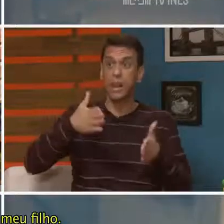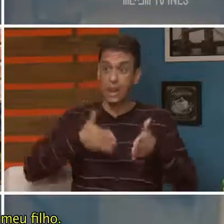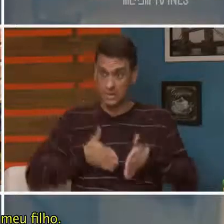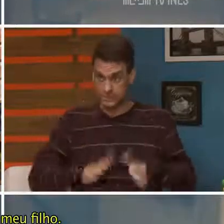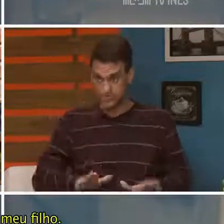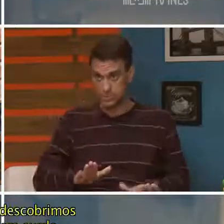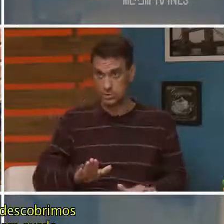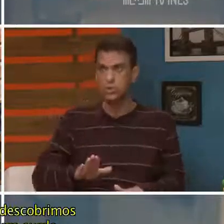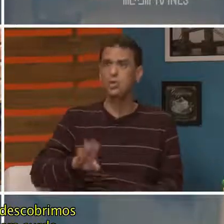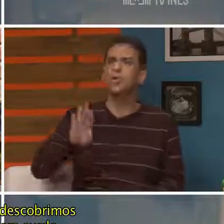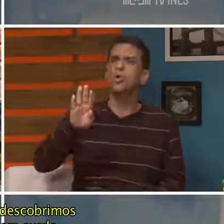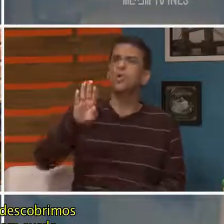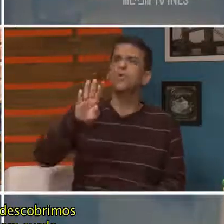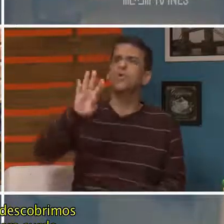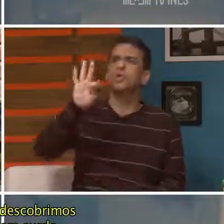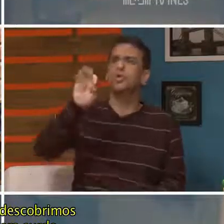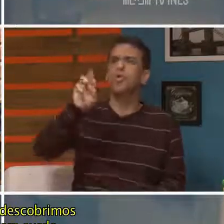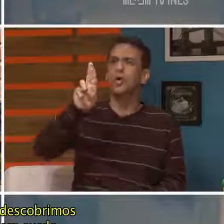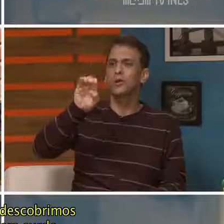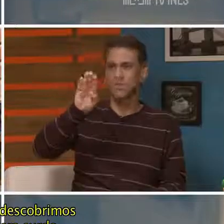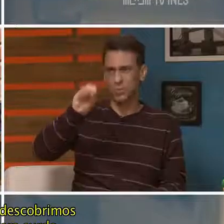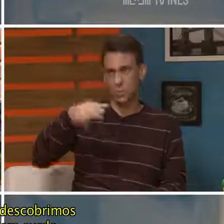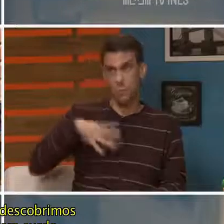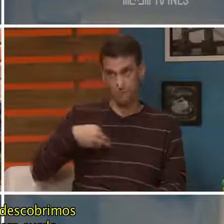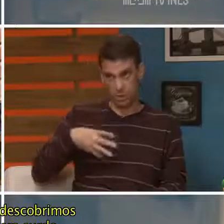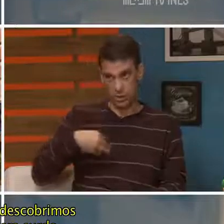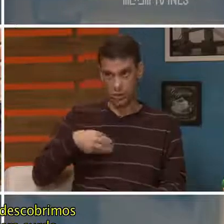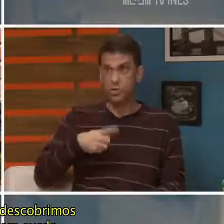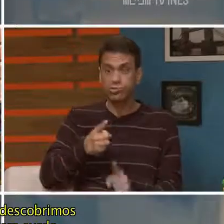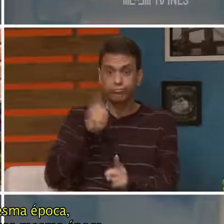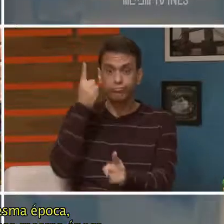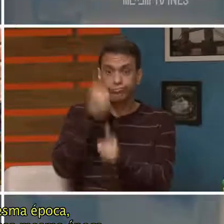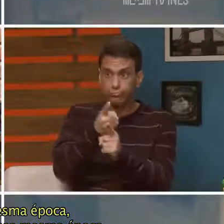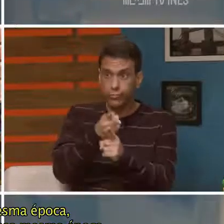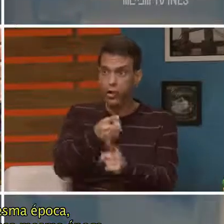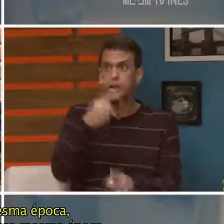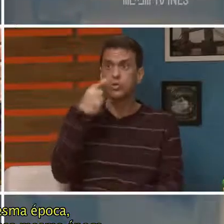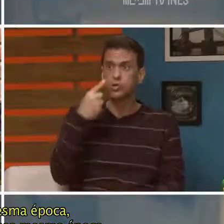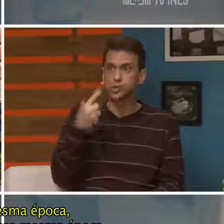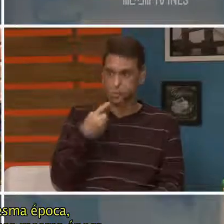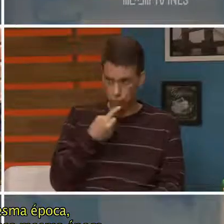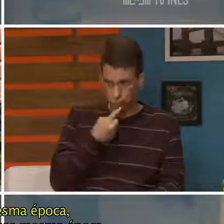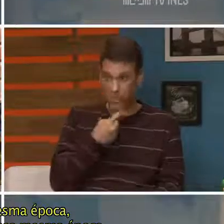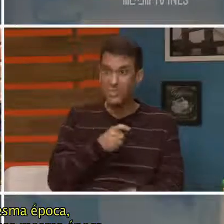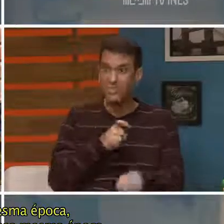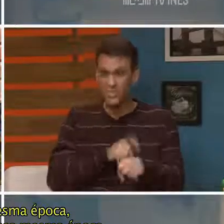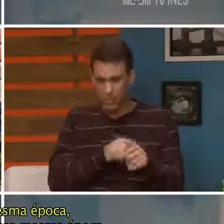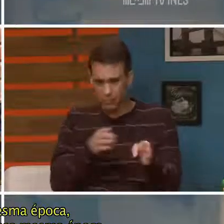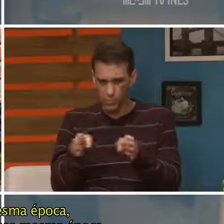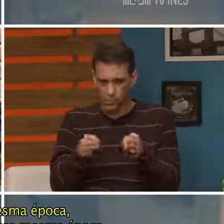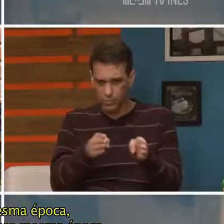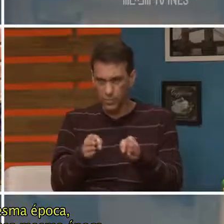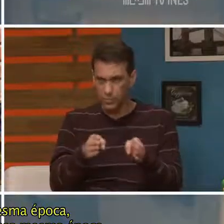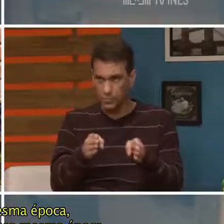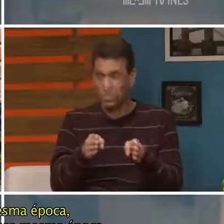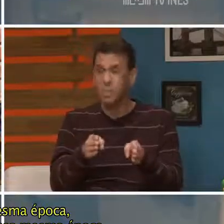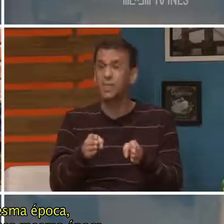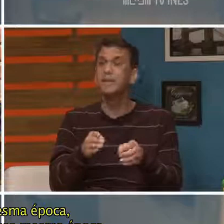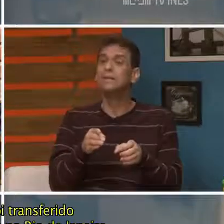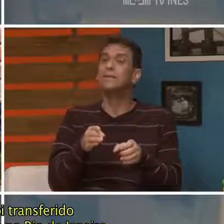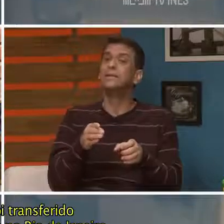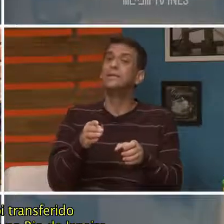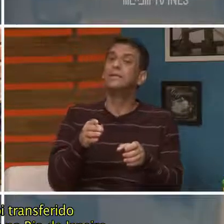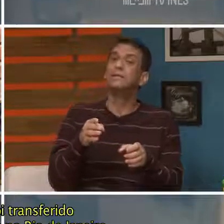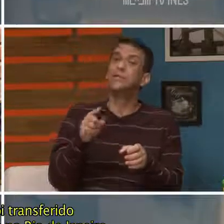meu filho, que em 1986 descobrimos que ele era surdo e nessa mesma época, exatamente nessa mesma